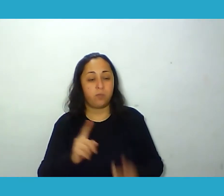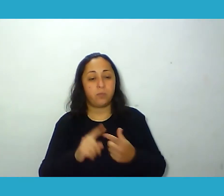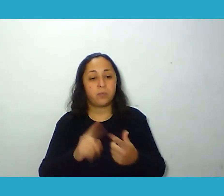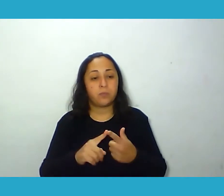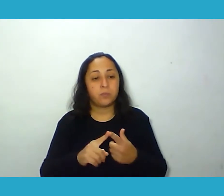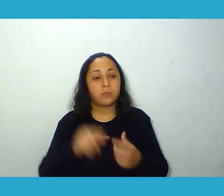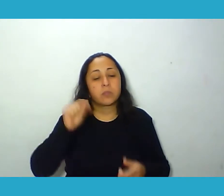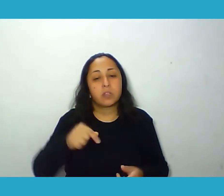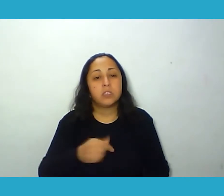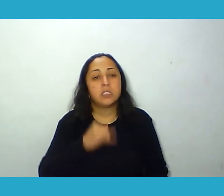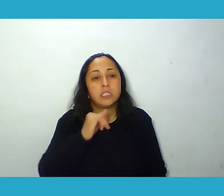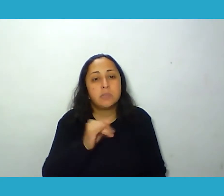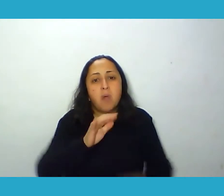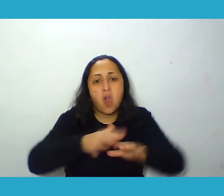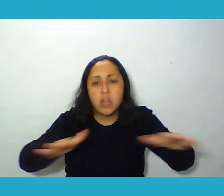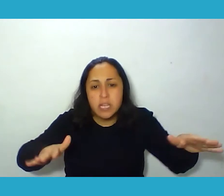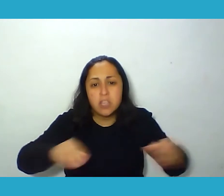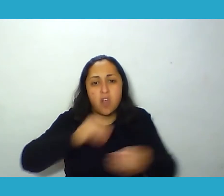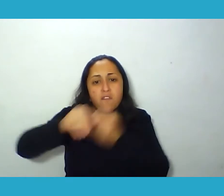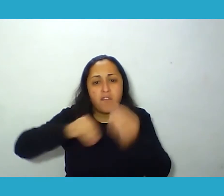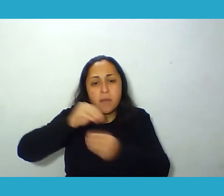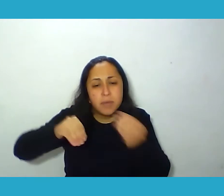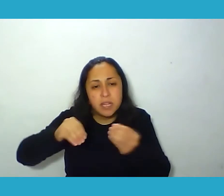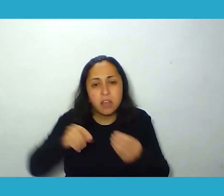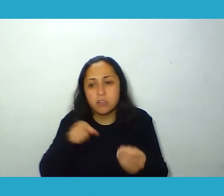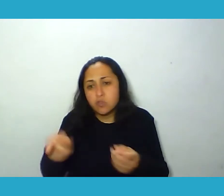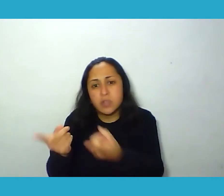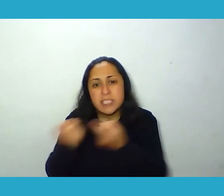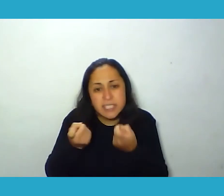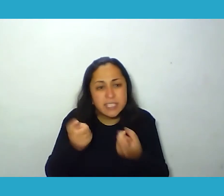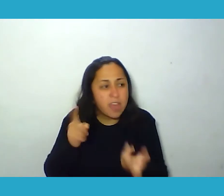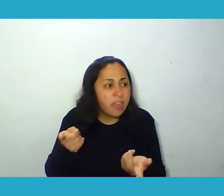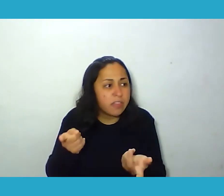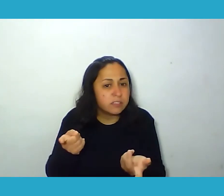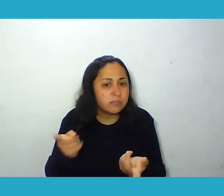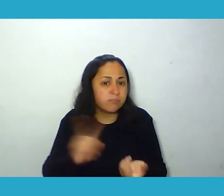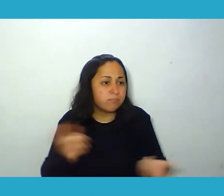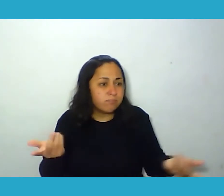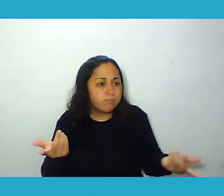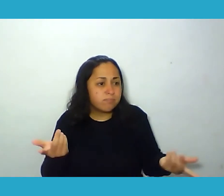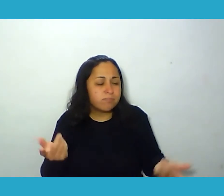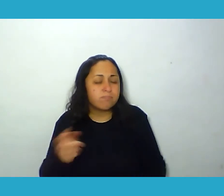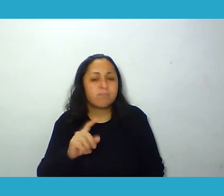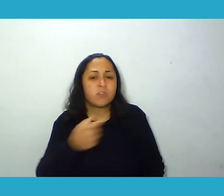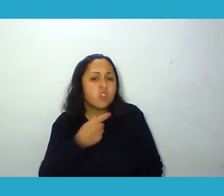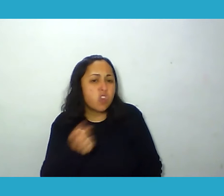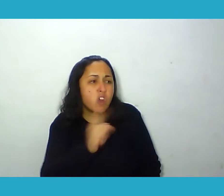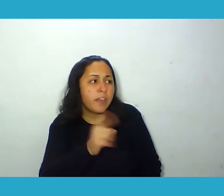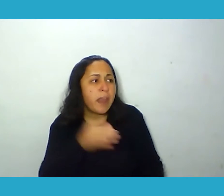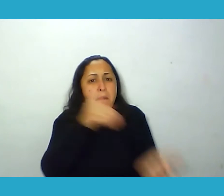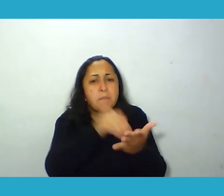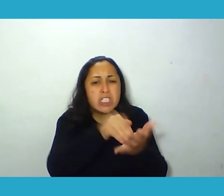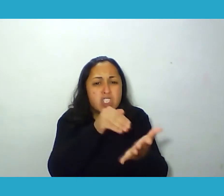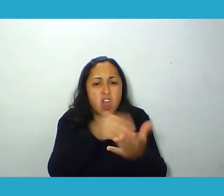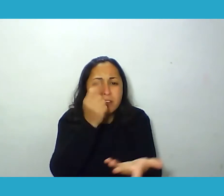agudizada. Si hablamos de pobreza de niños y familias, no satisfacen las necesidades mínimas. Entonces no quiere que se gaste